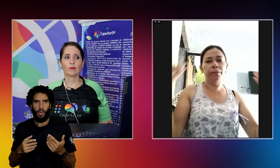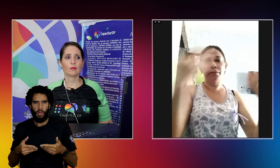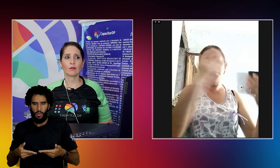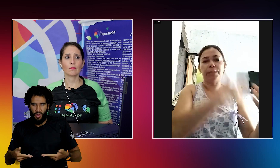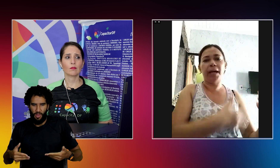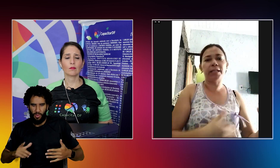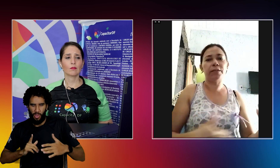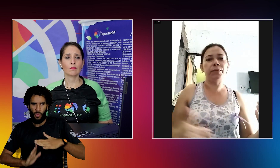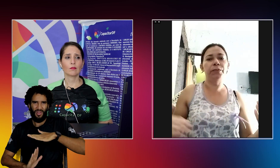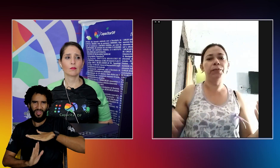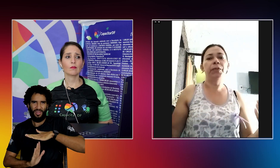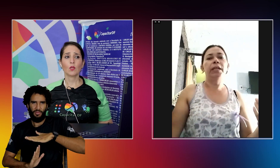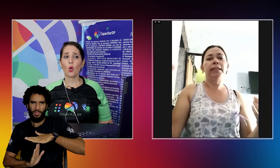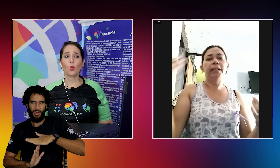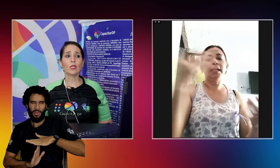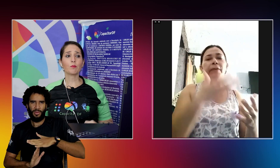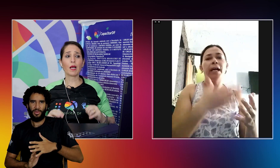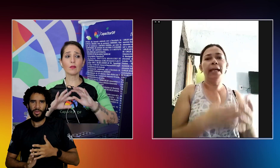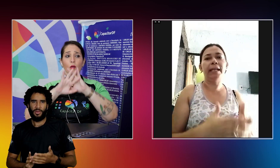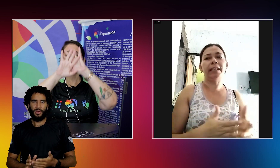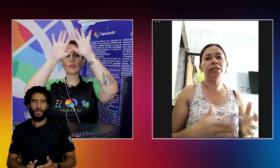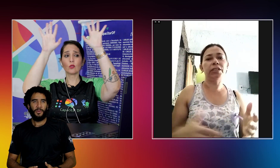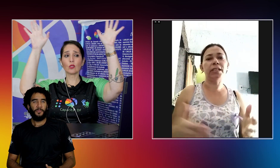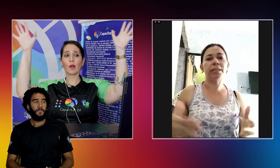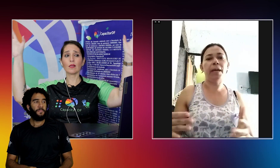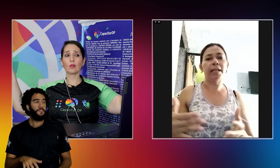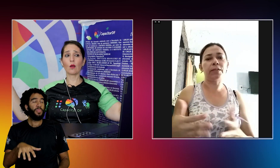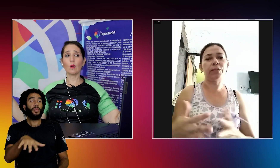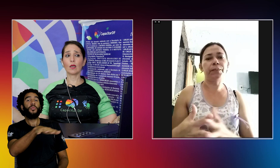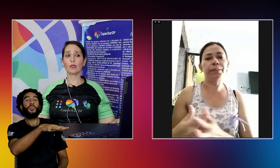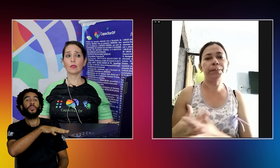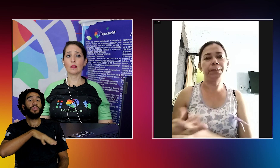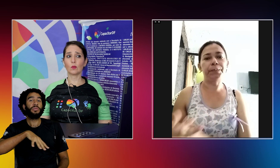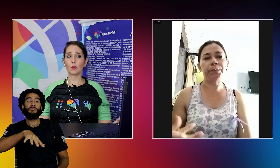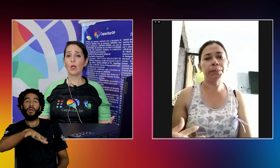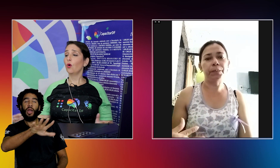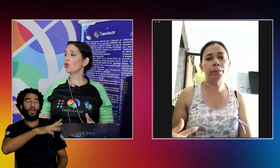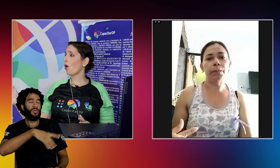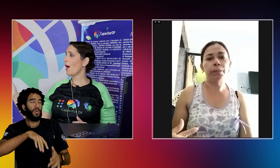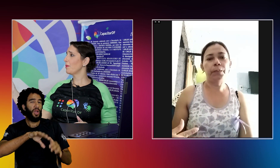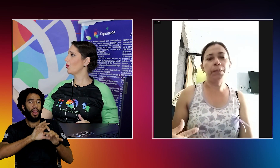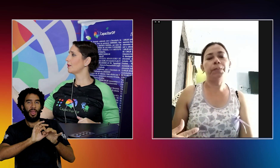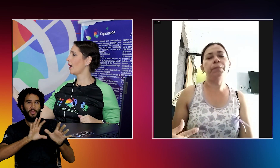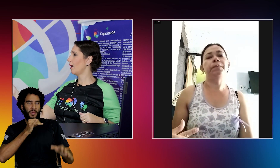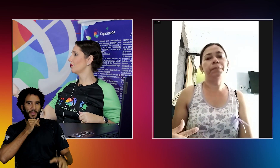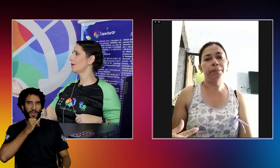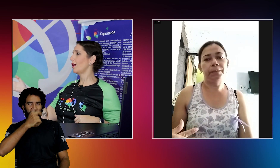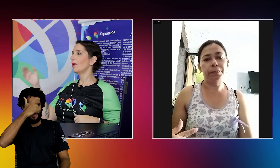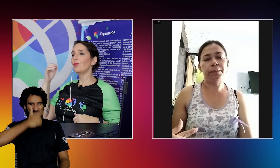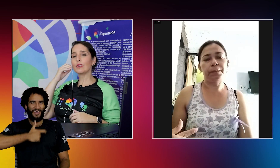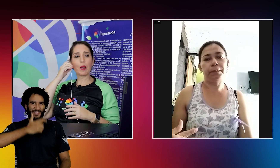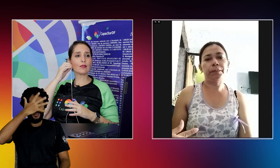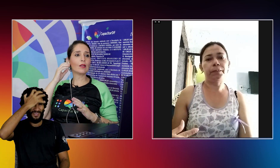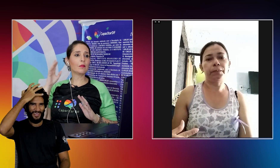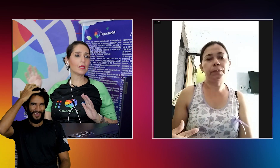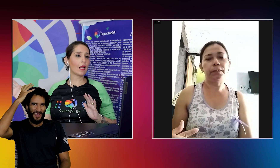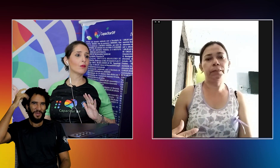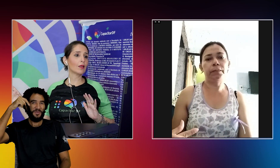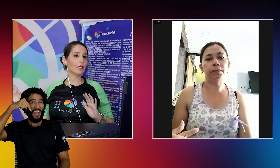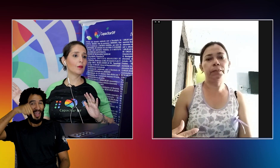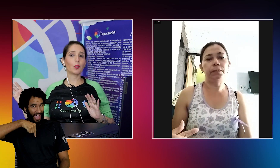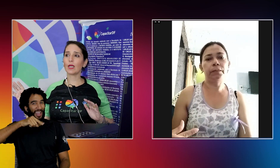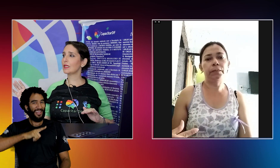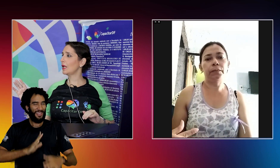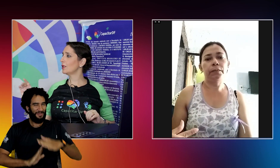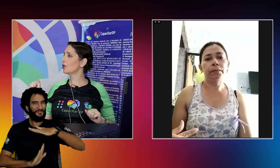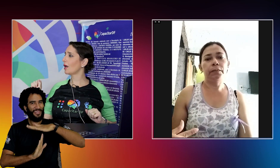um espaço, né, O uma espaço regra é onde seus braços alcançam. O Joabe, coitado, tem um espaço limitado